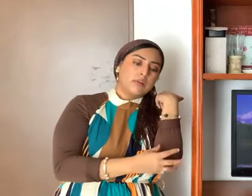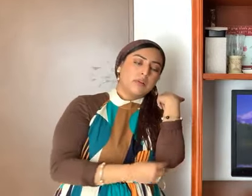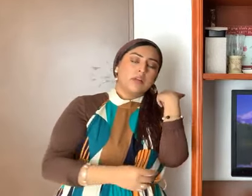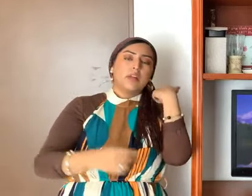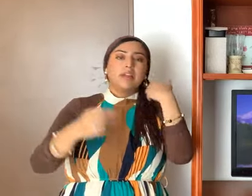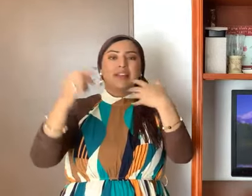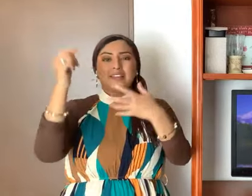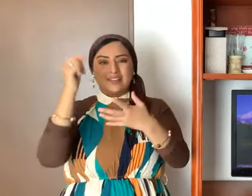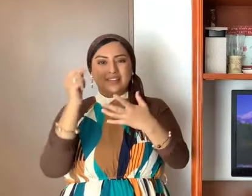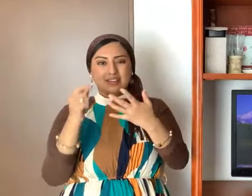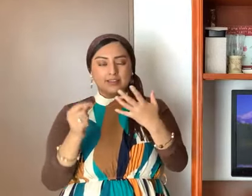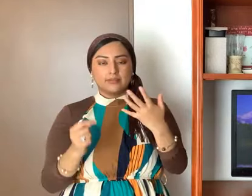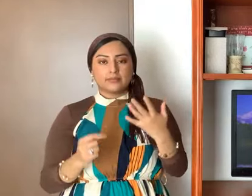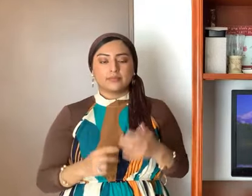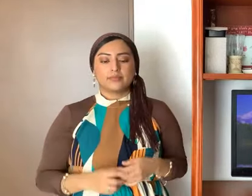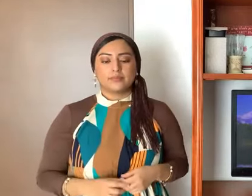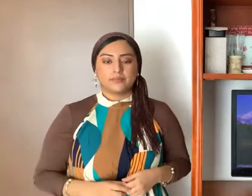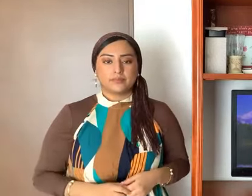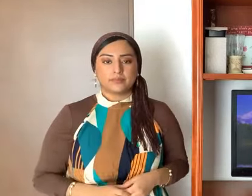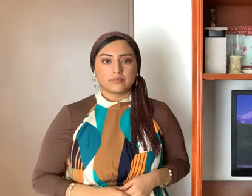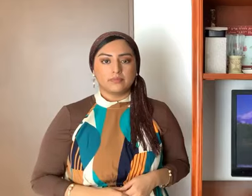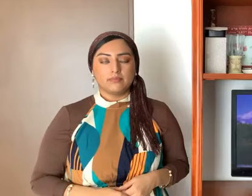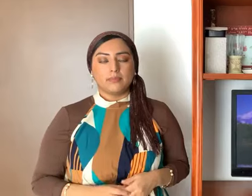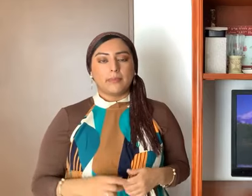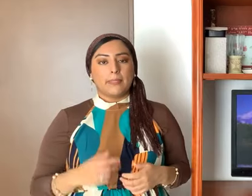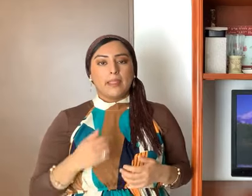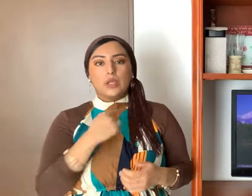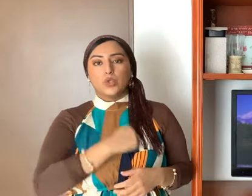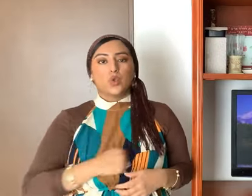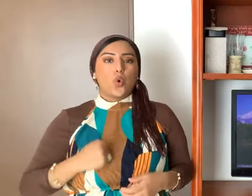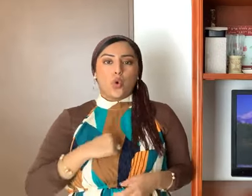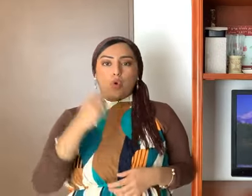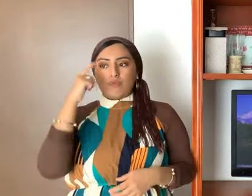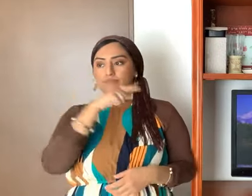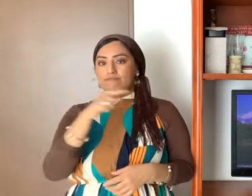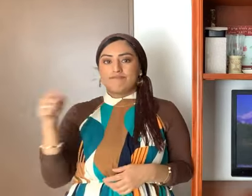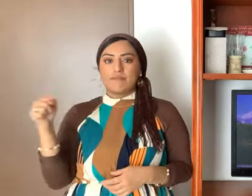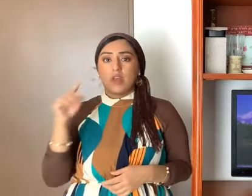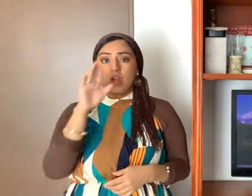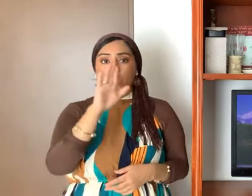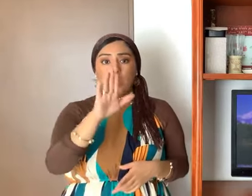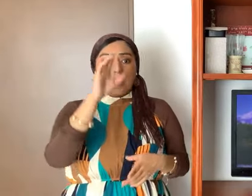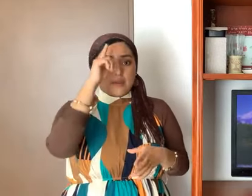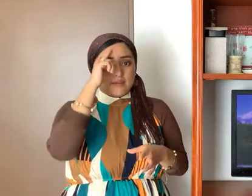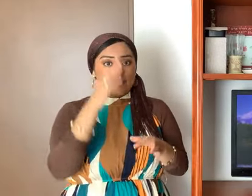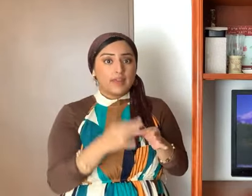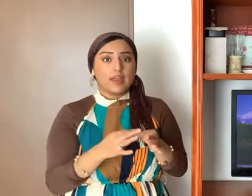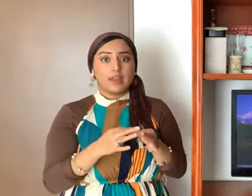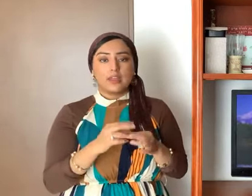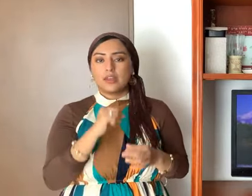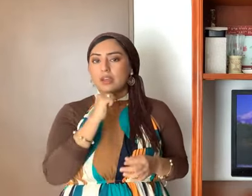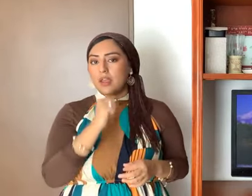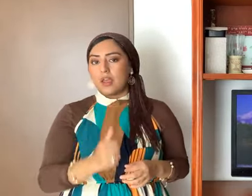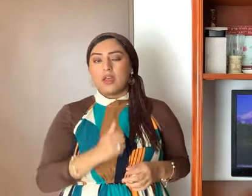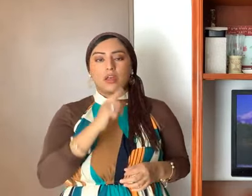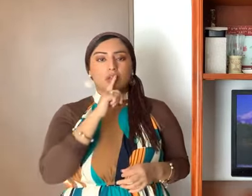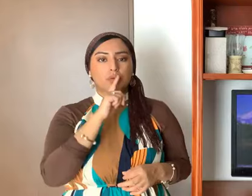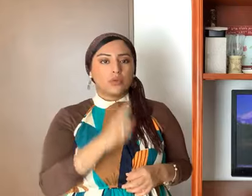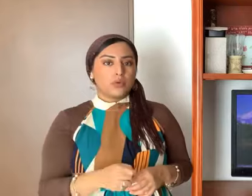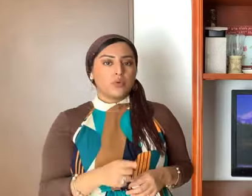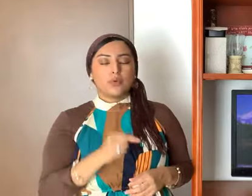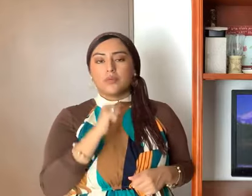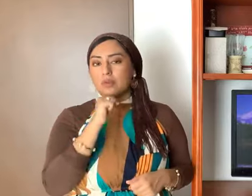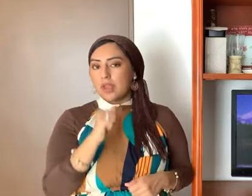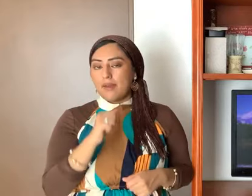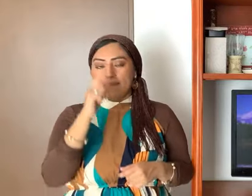tristeza, depresión, etcétera, etcétera, etcétera, tengo una mala noticia para ti. Tu fe no es cierta. No es